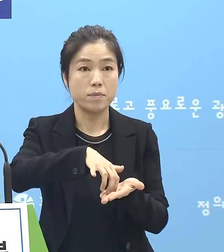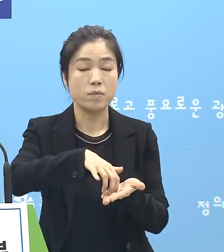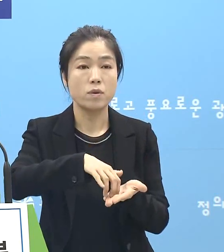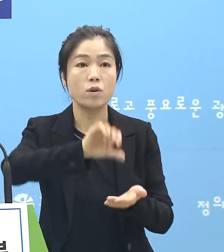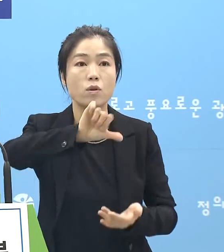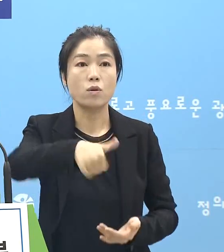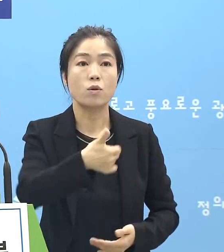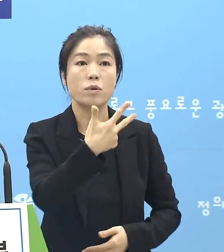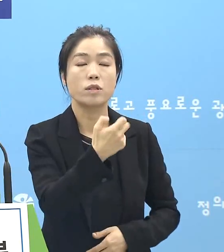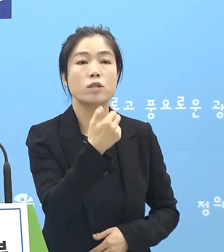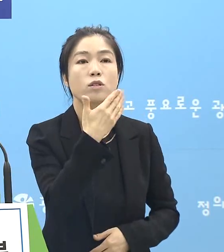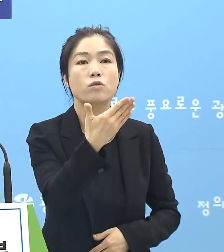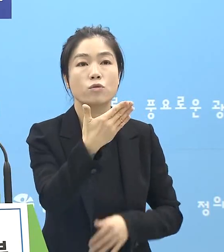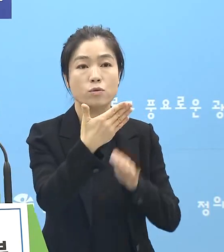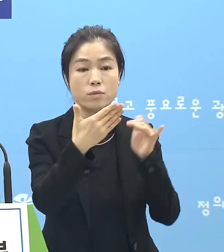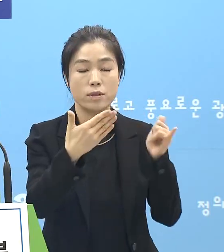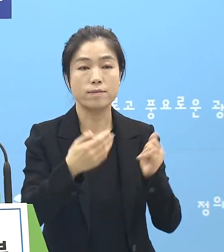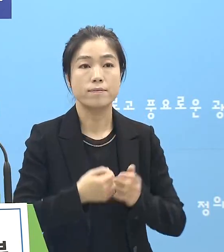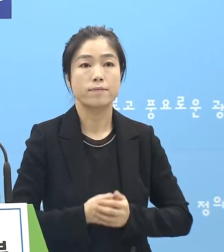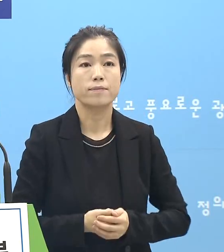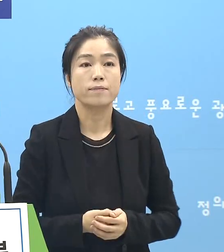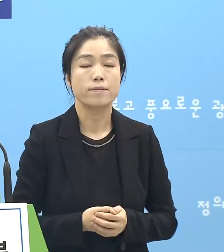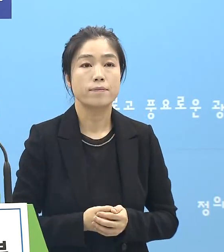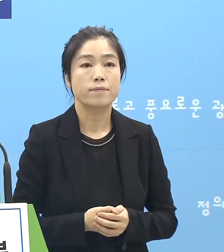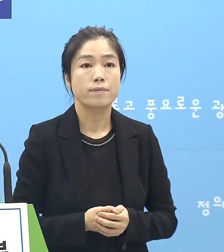확진자는 579명입니다.